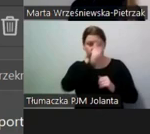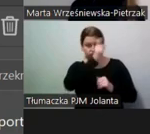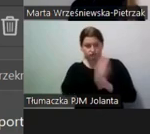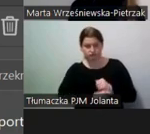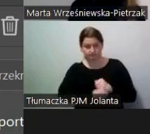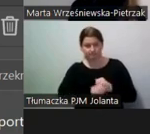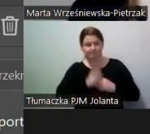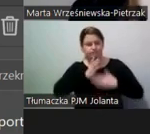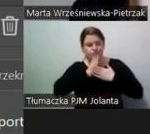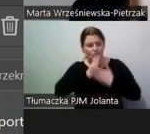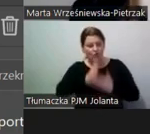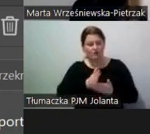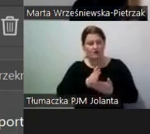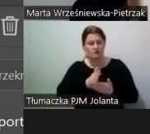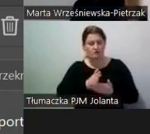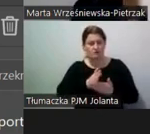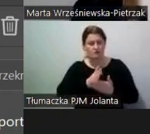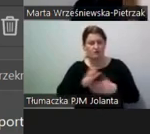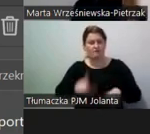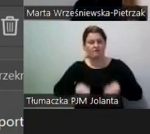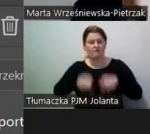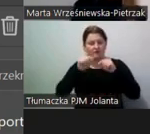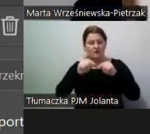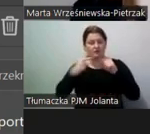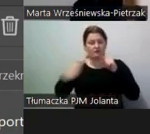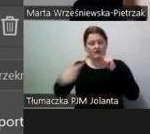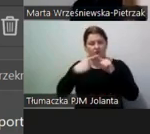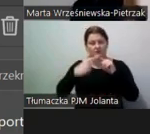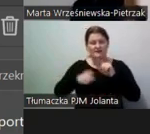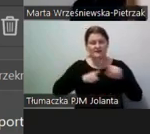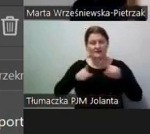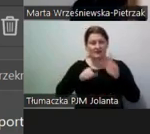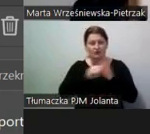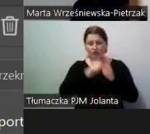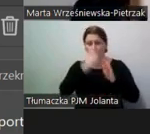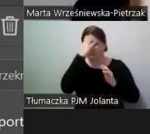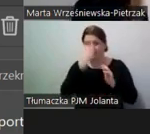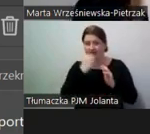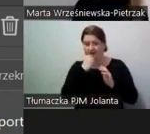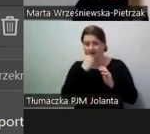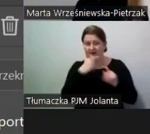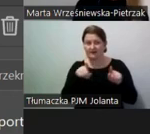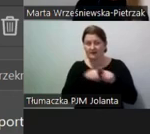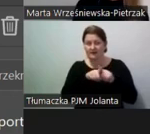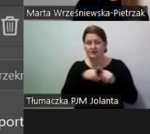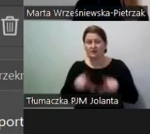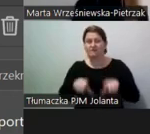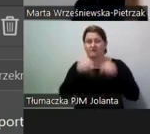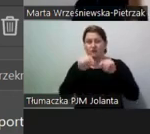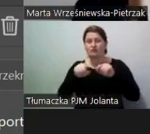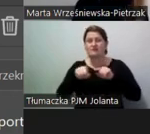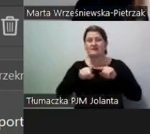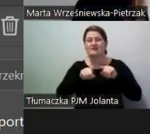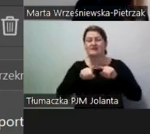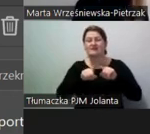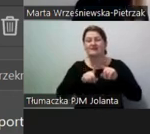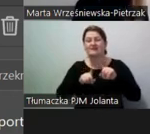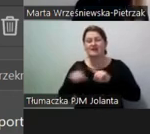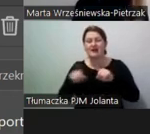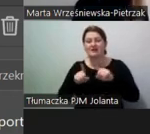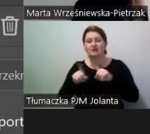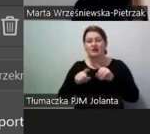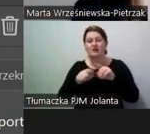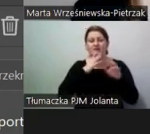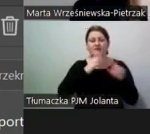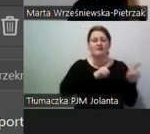sobie z doborem znaku do obrazka, a także z doborem znaczenia do danego